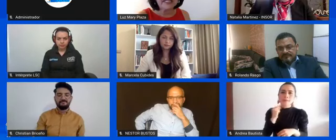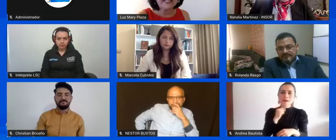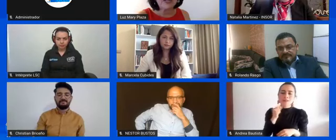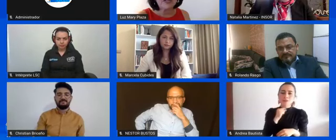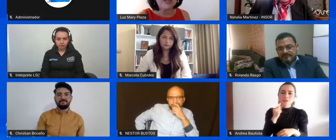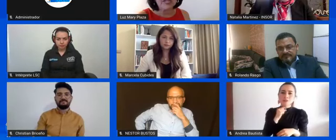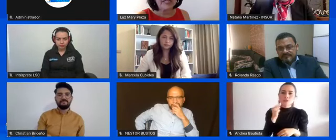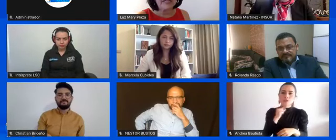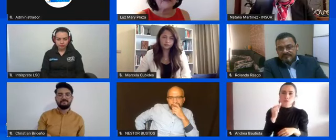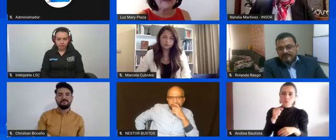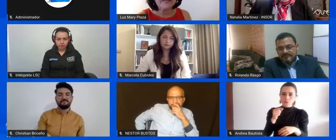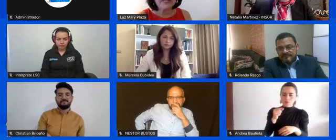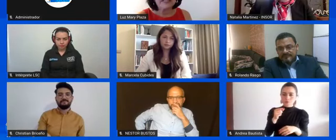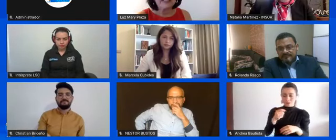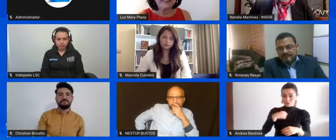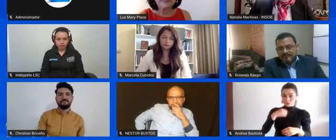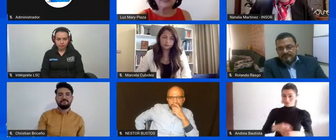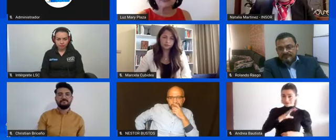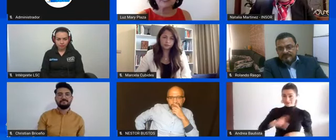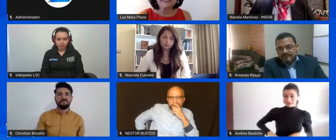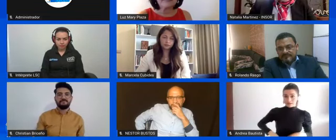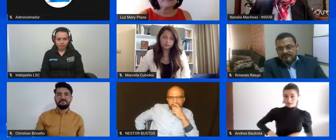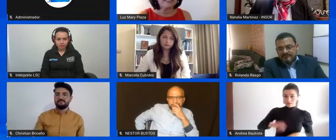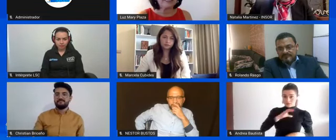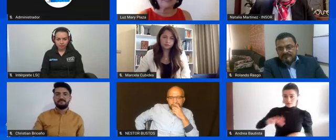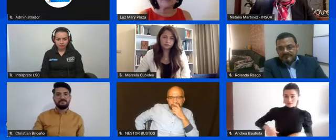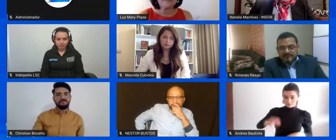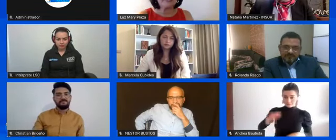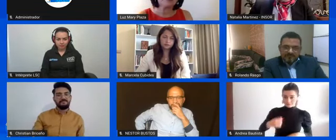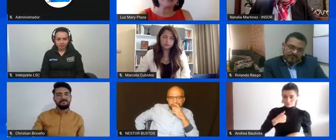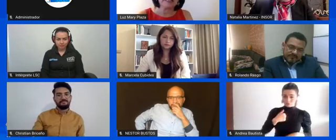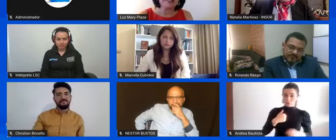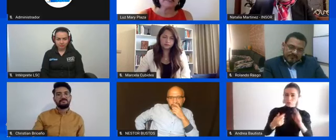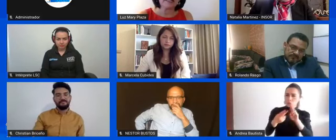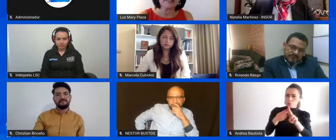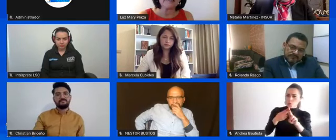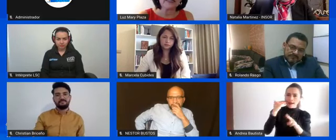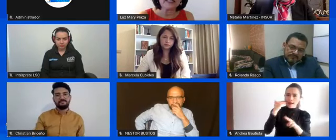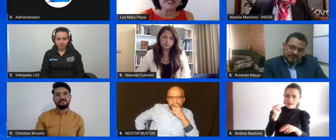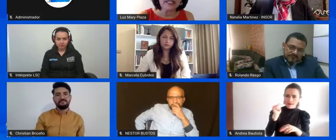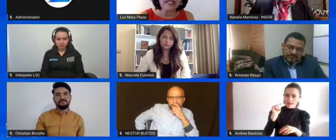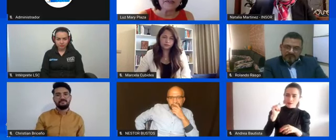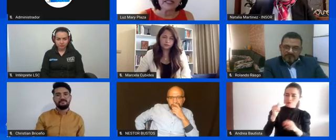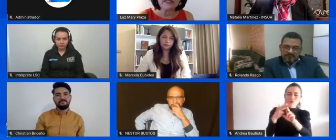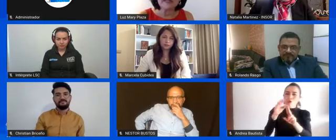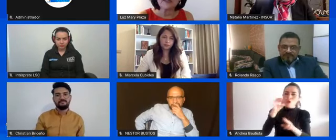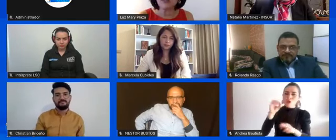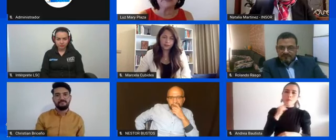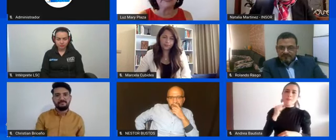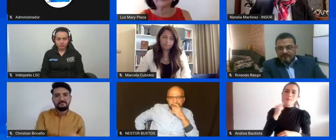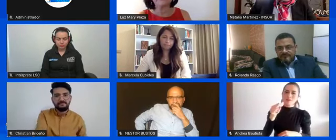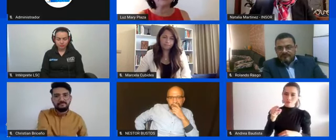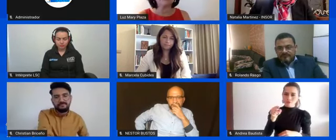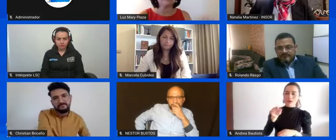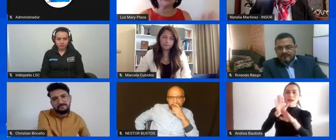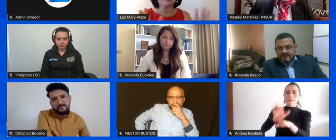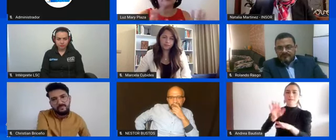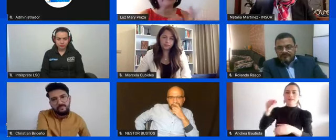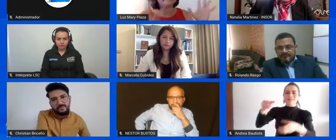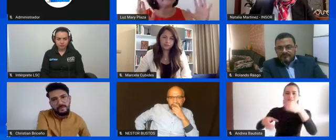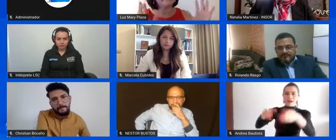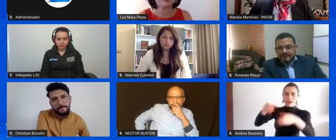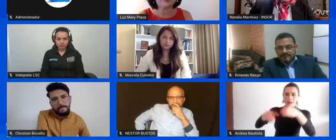iba a esa iglesia, lo conocí a él. Y entonces, ahí pues, él era representante a la Cámara, hizo contactos